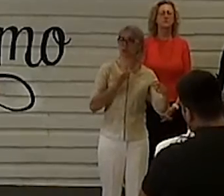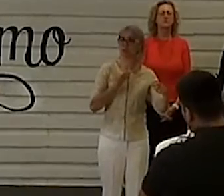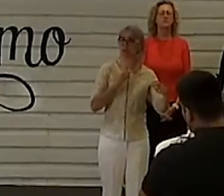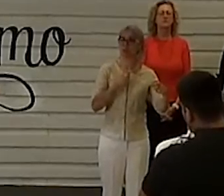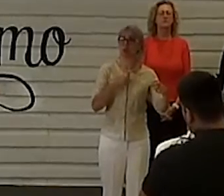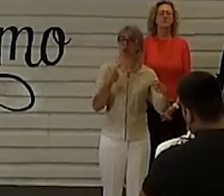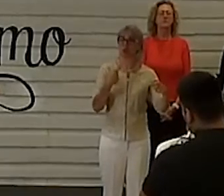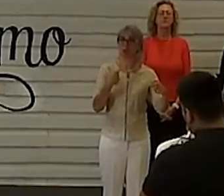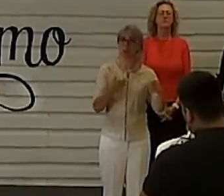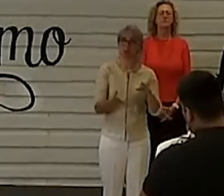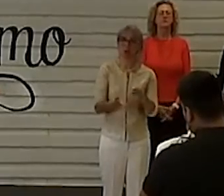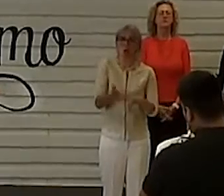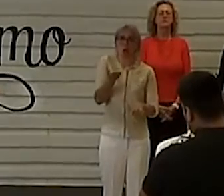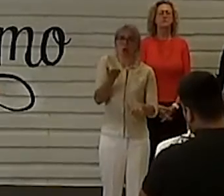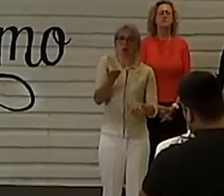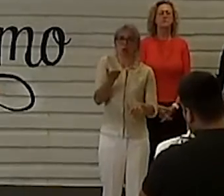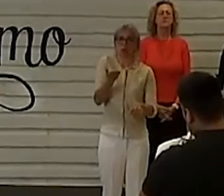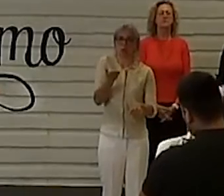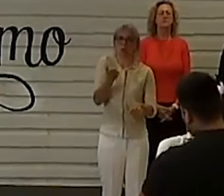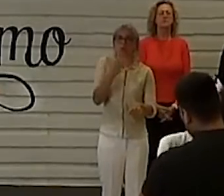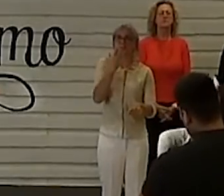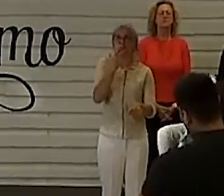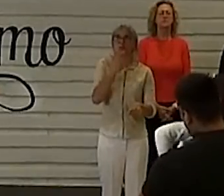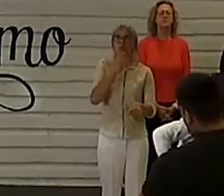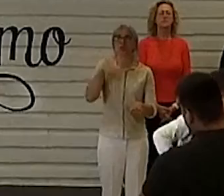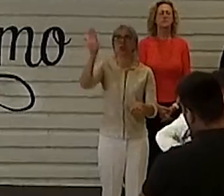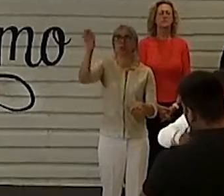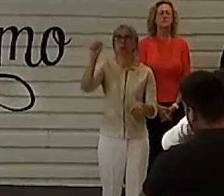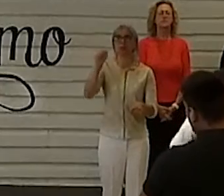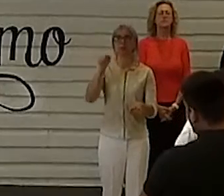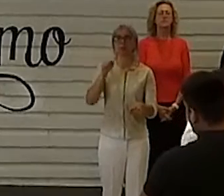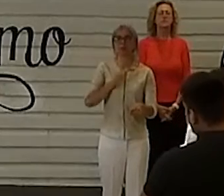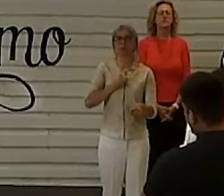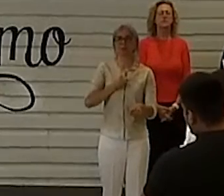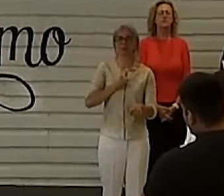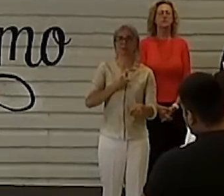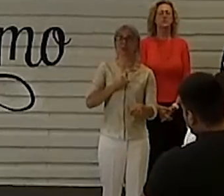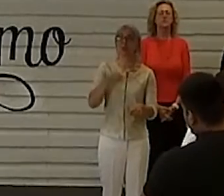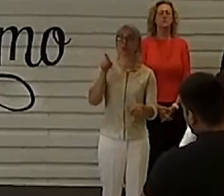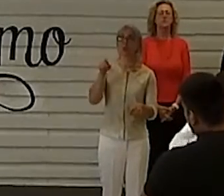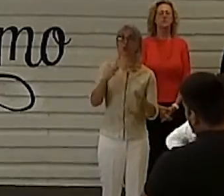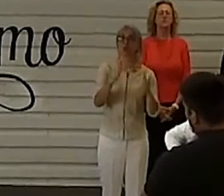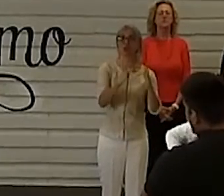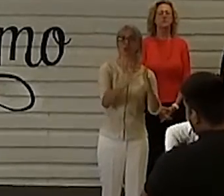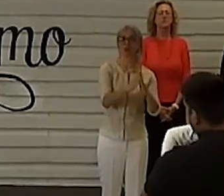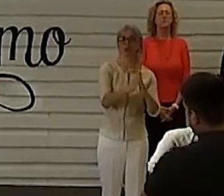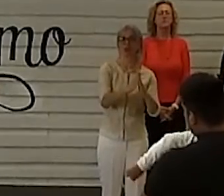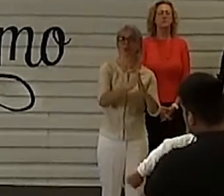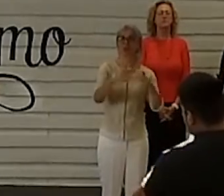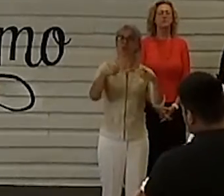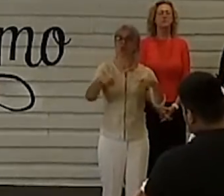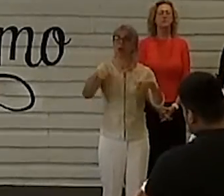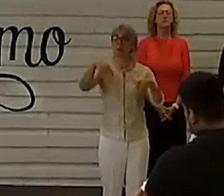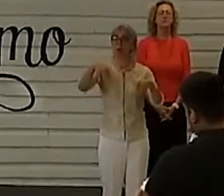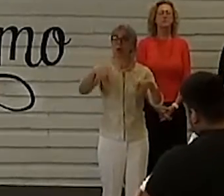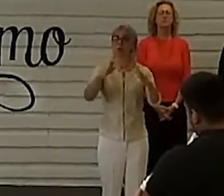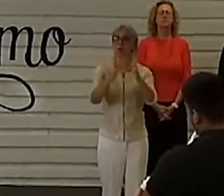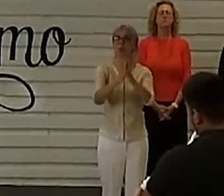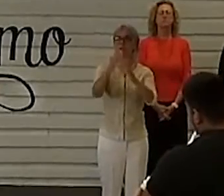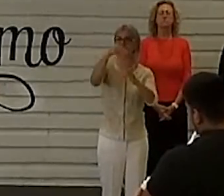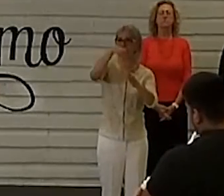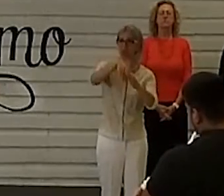prendiamo autorità su questa città. Se tu ci hai messo come chiesa qui, è perché la tua chiesa sia una luce in questa